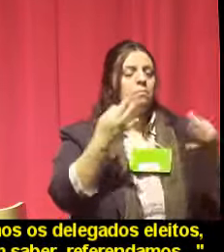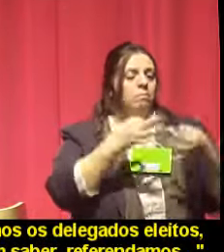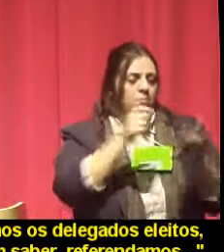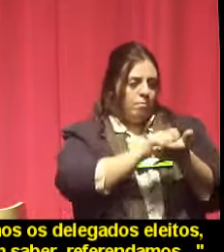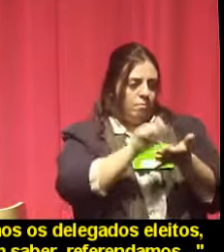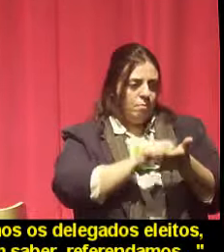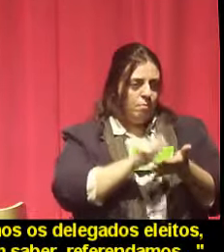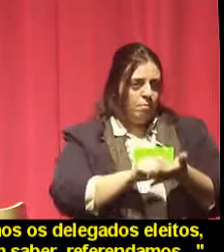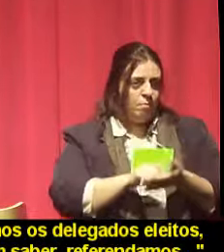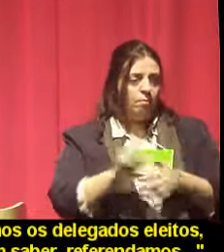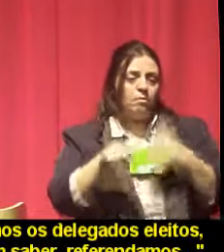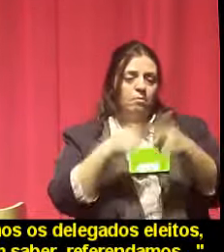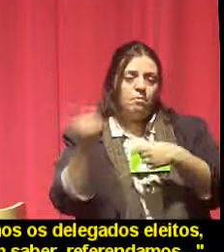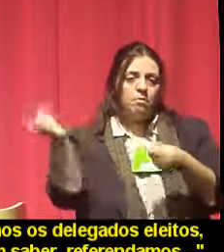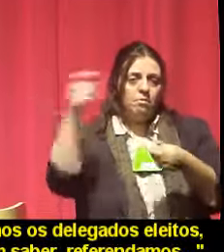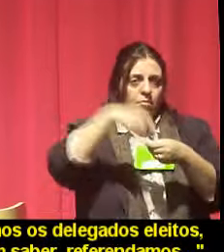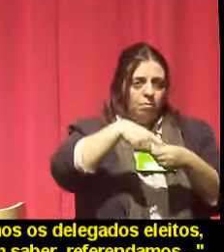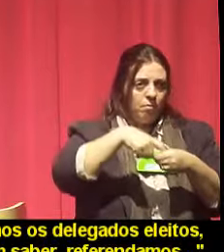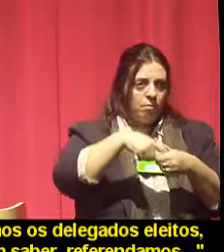Voltamos aqui,